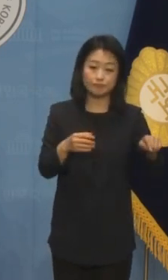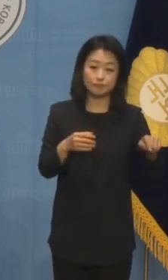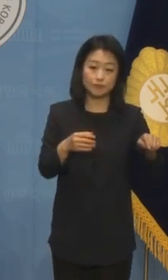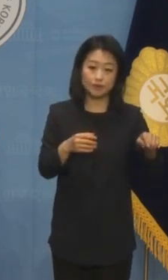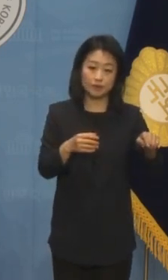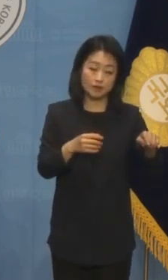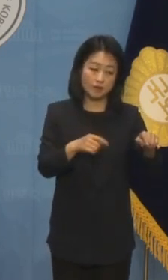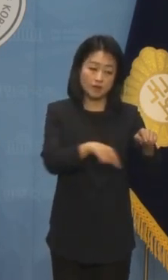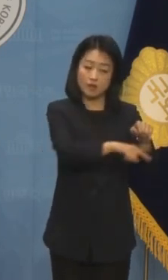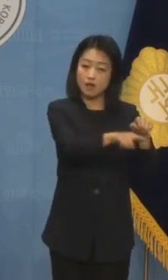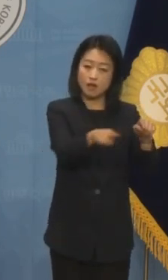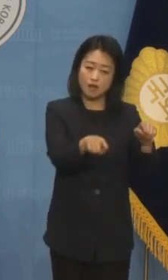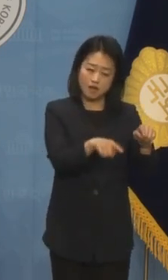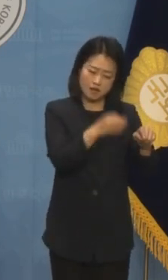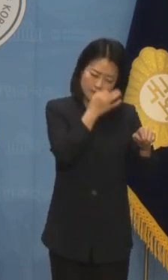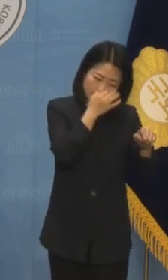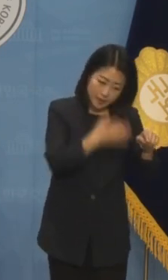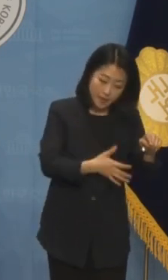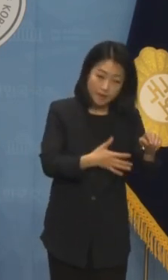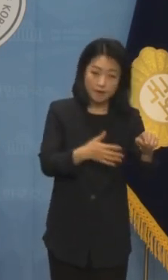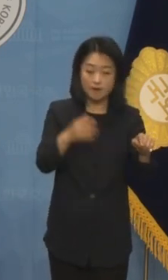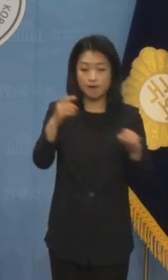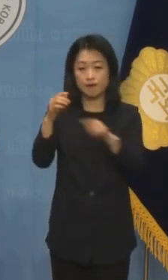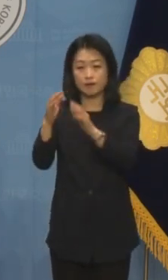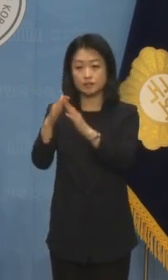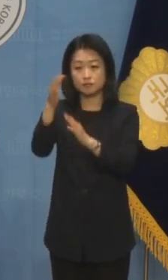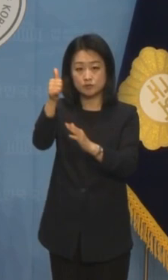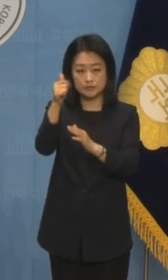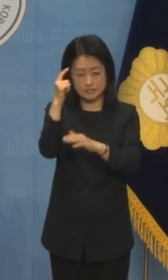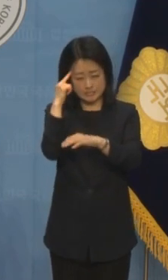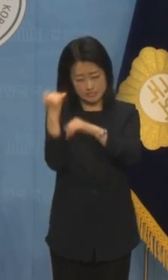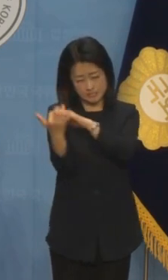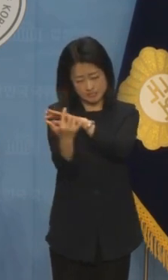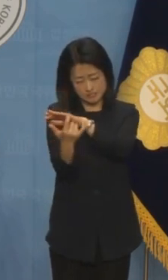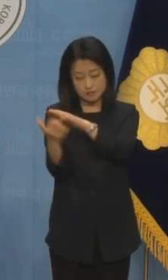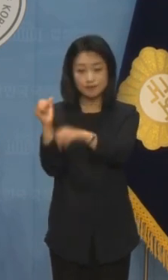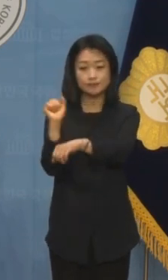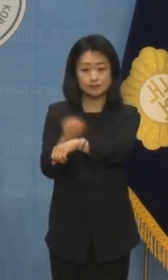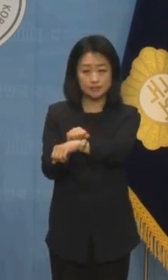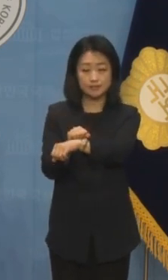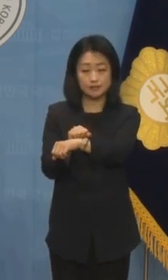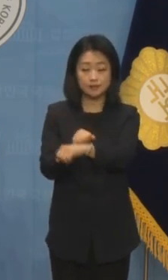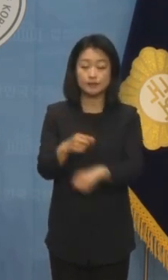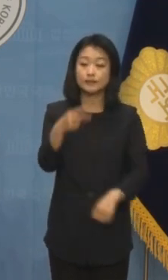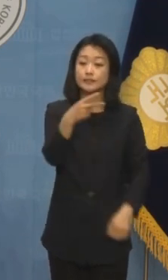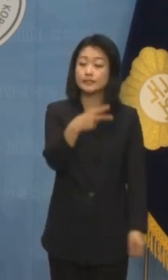나날이 발전하고 있습니다. 지능이 높아지고 있습니다.